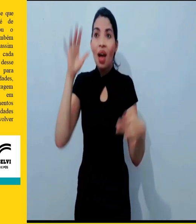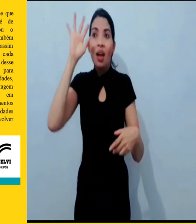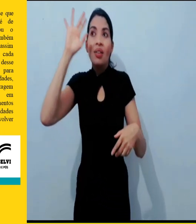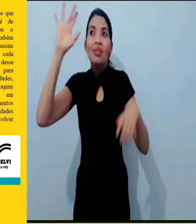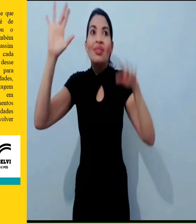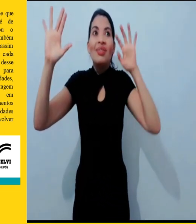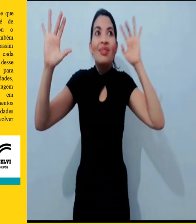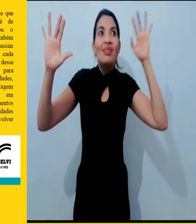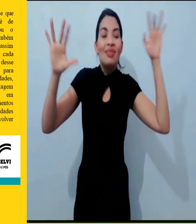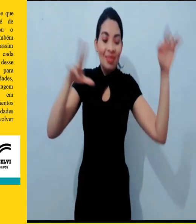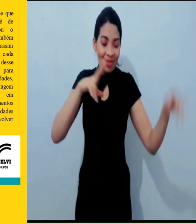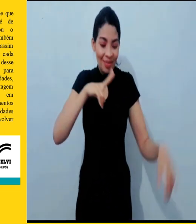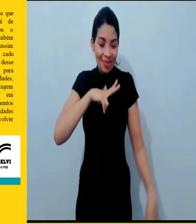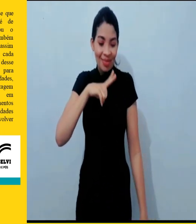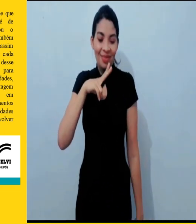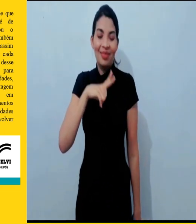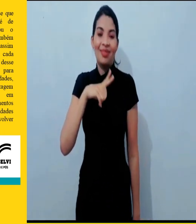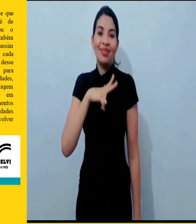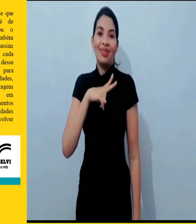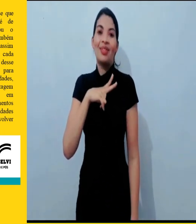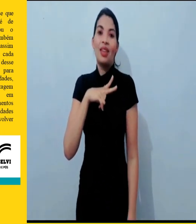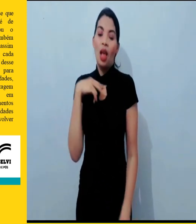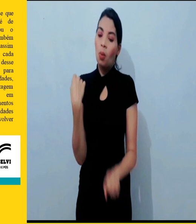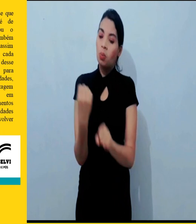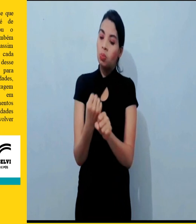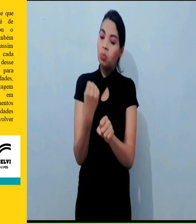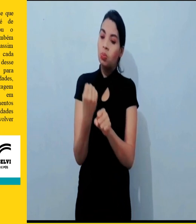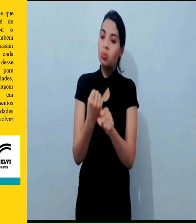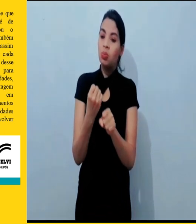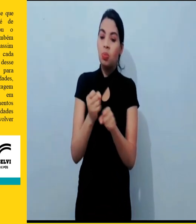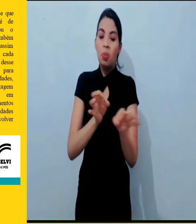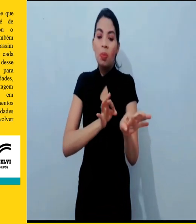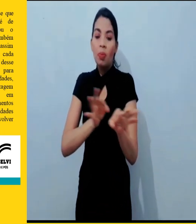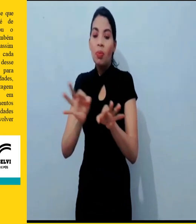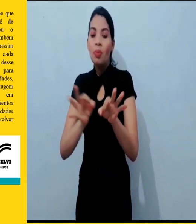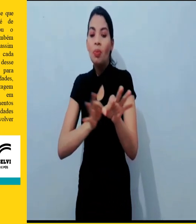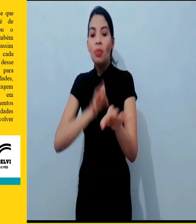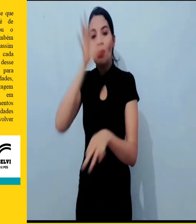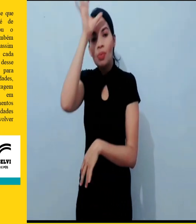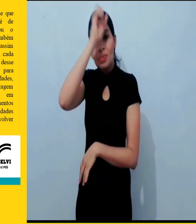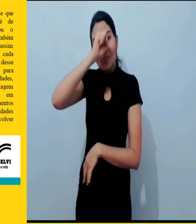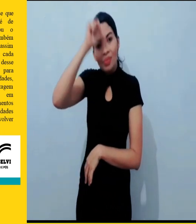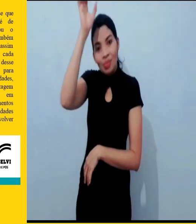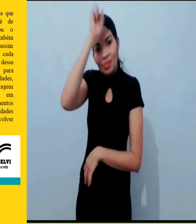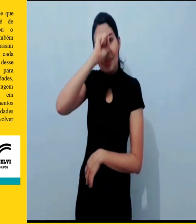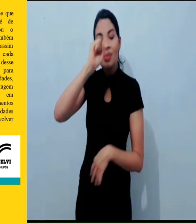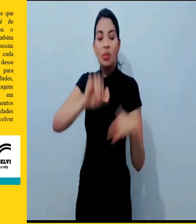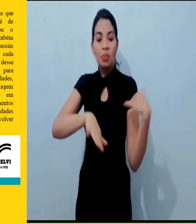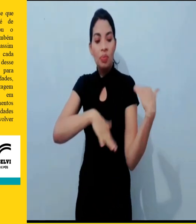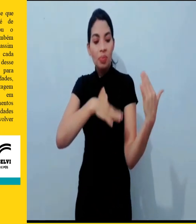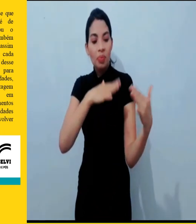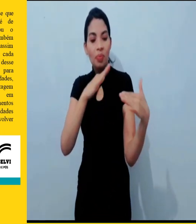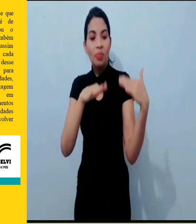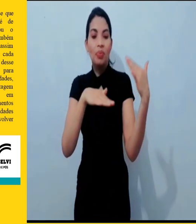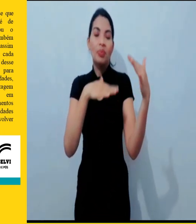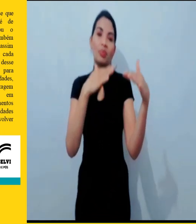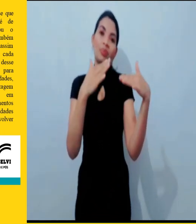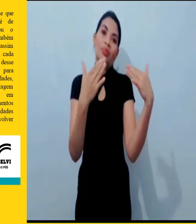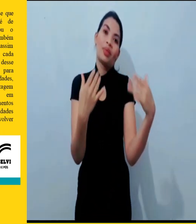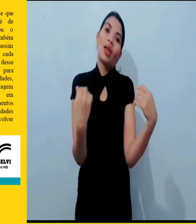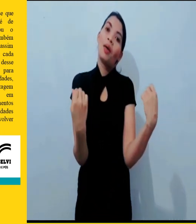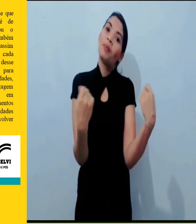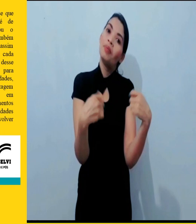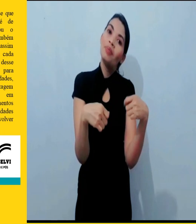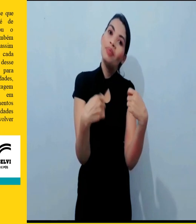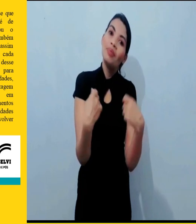identidades, possibilitando uma aprendizagem significativa, levando em consideração